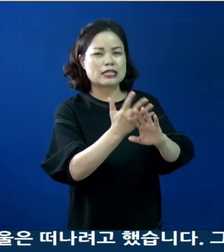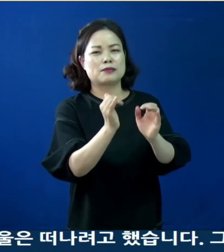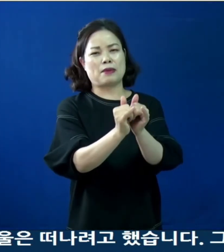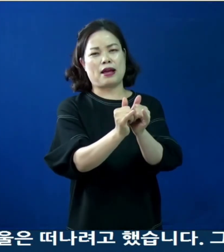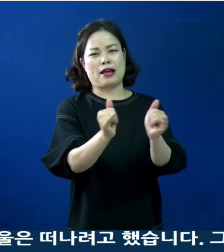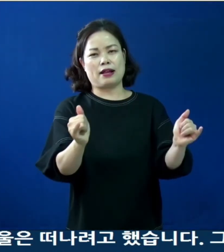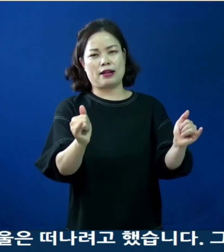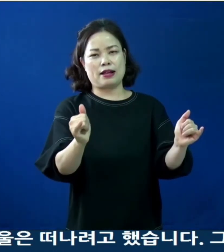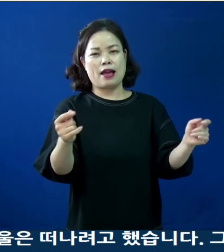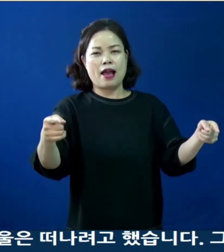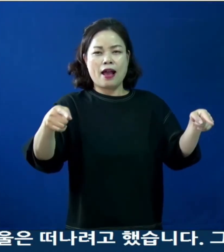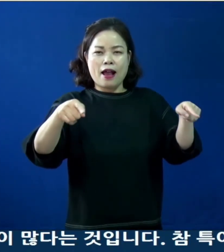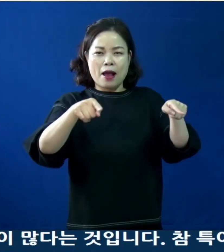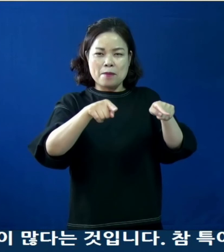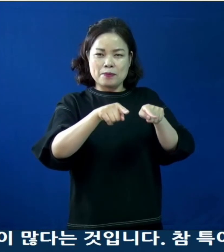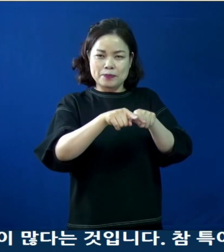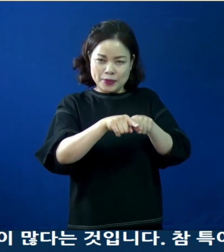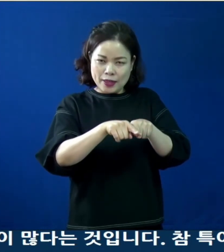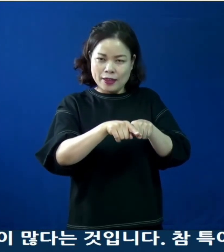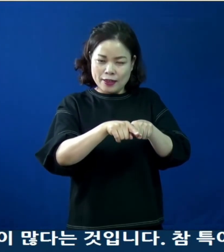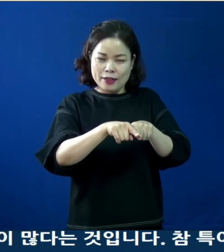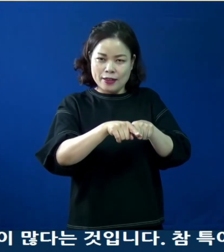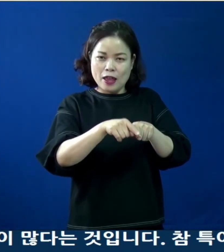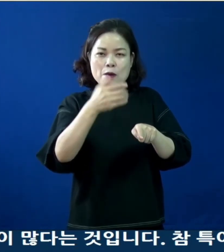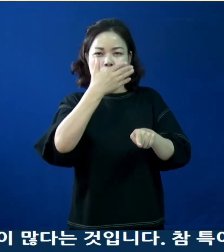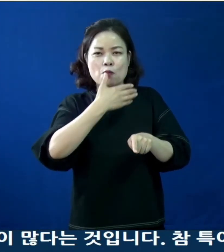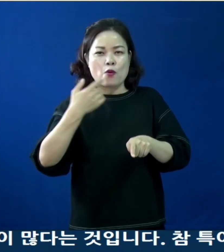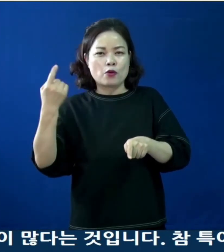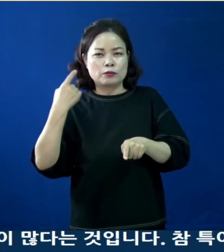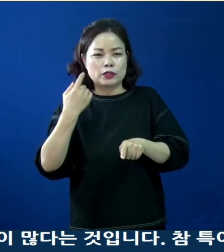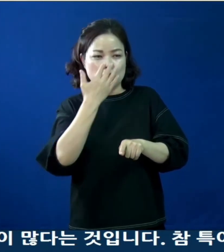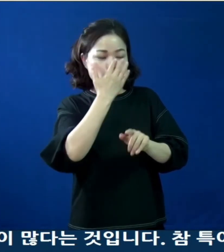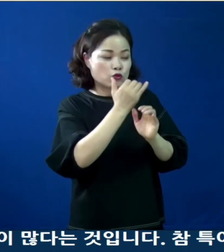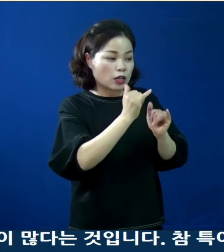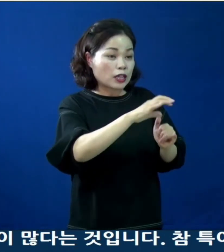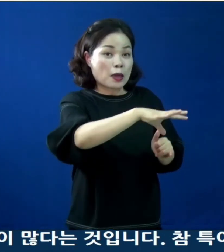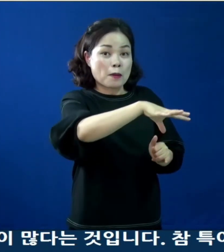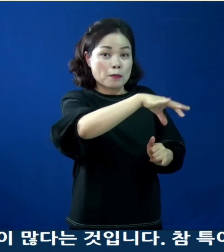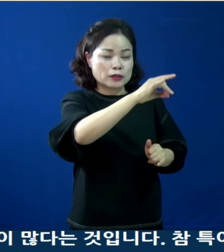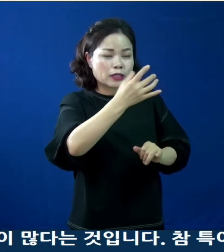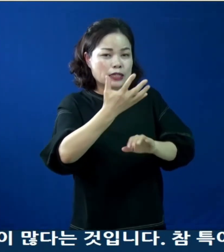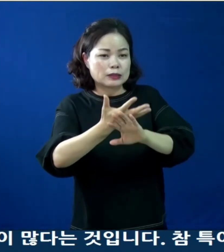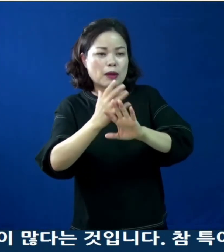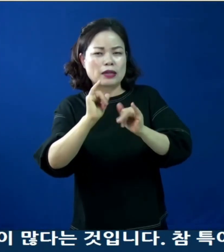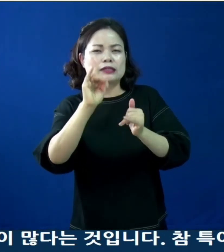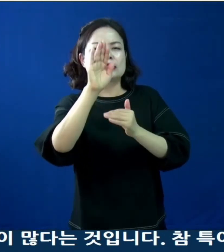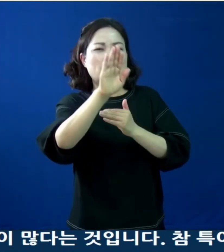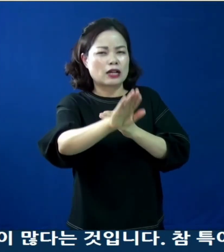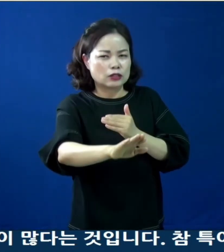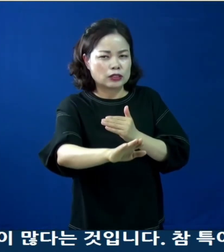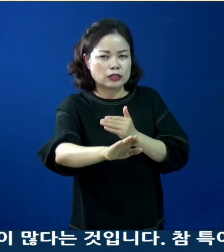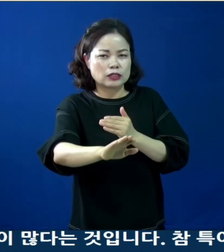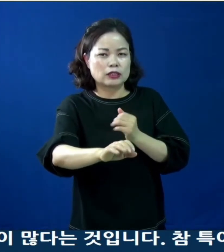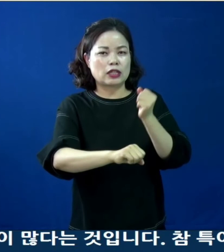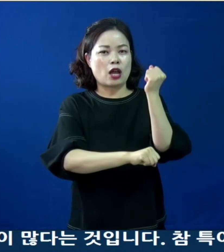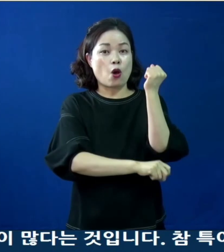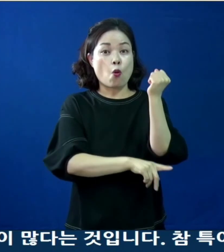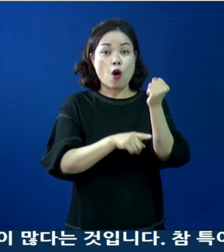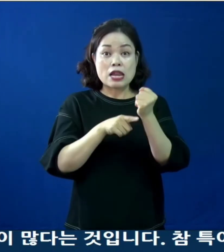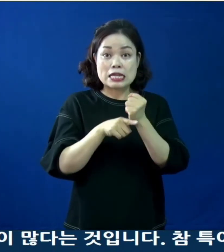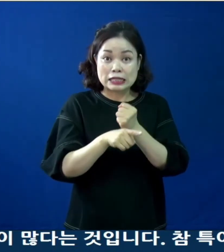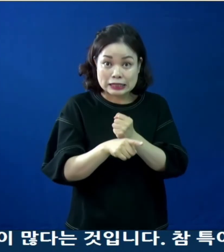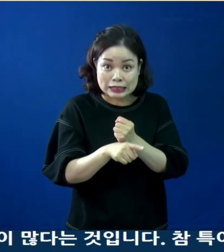이방인이 함께 하는 복음을, 유대인에게 먼저 이방인에게 나중, 이 원리를